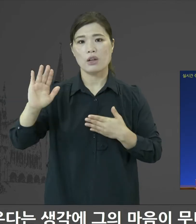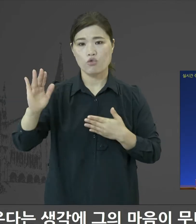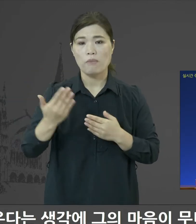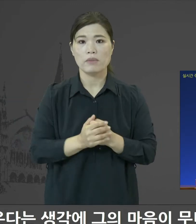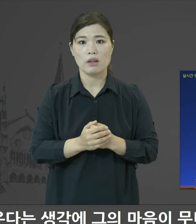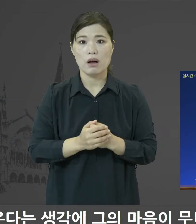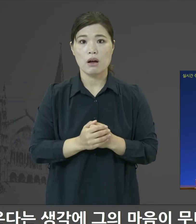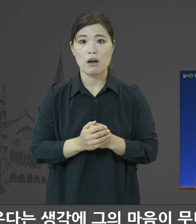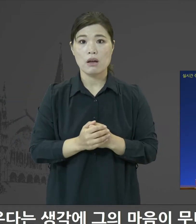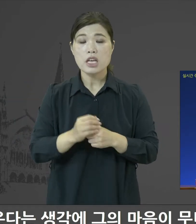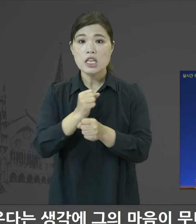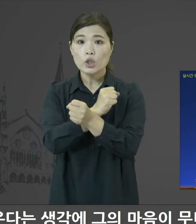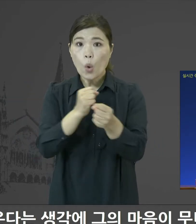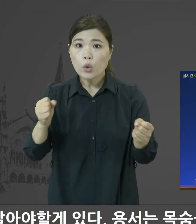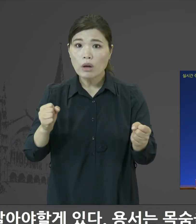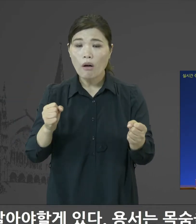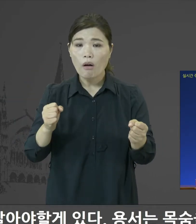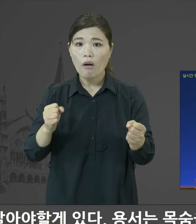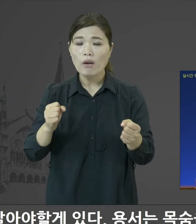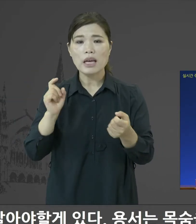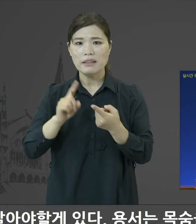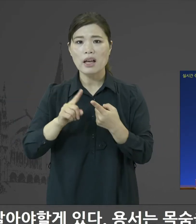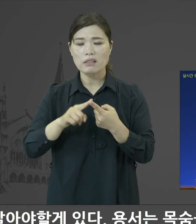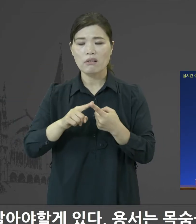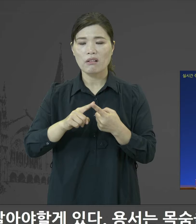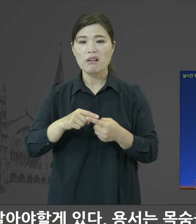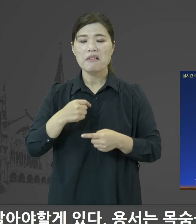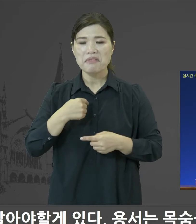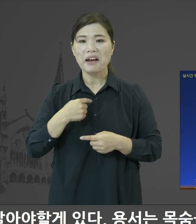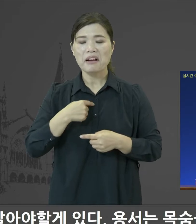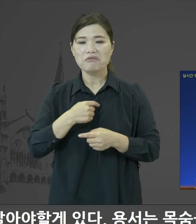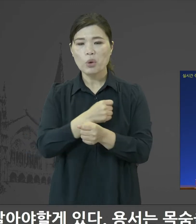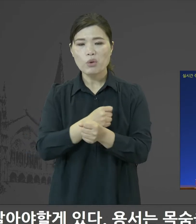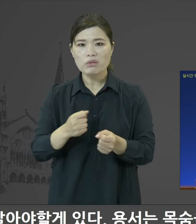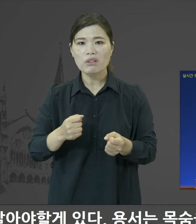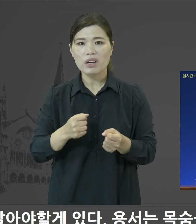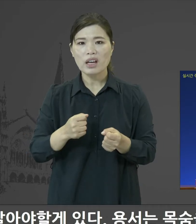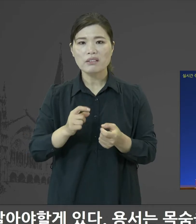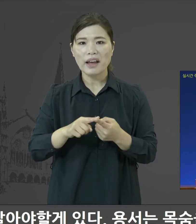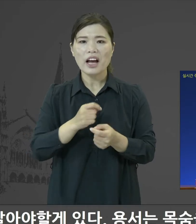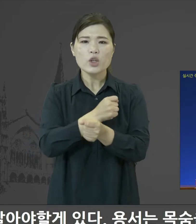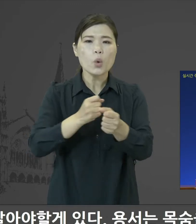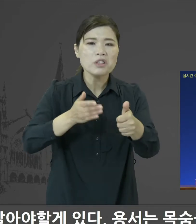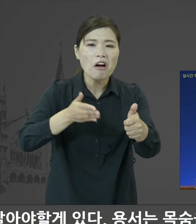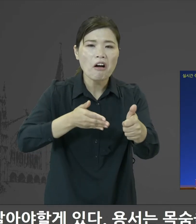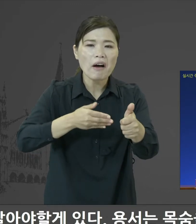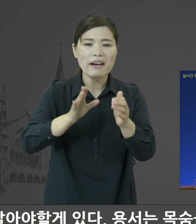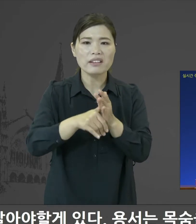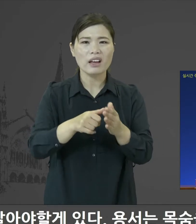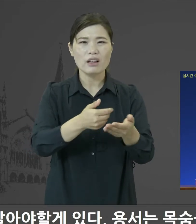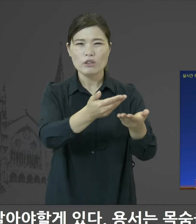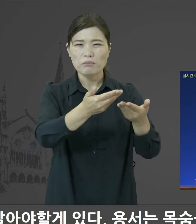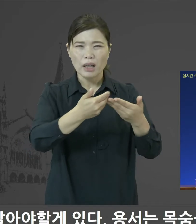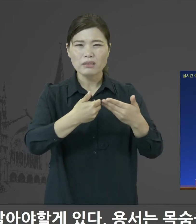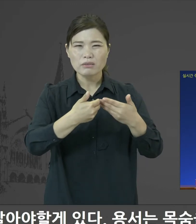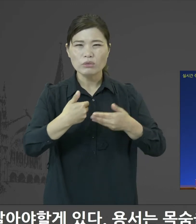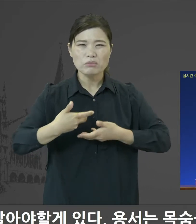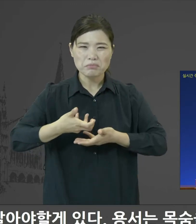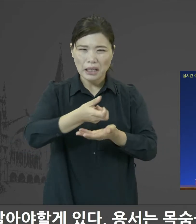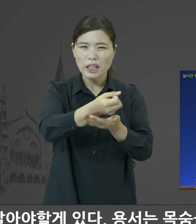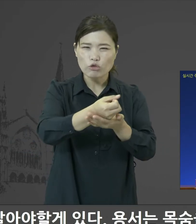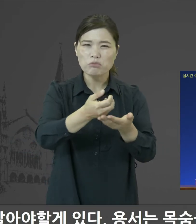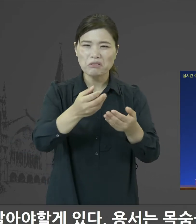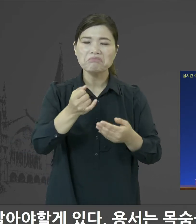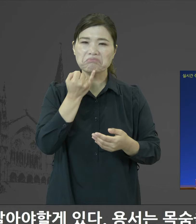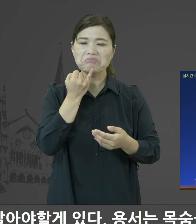용서는 내가 해서 상대방이 받아주면 좋고 아니면 말고 그런 게 아니라는 사실입니다. 우리는 이